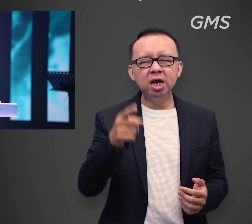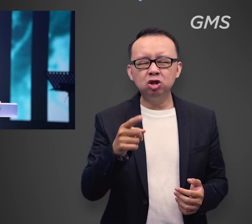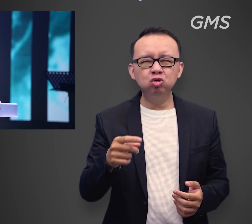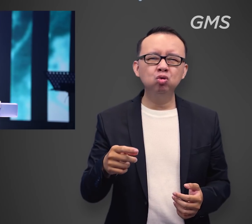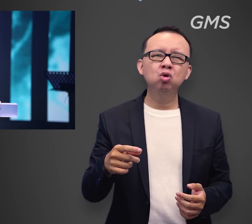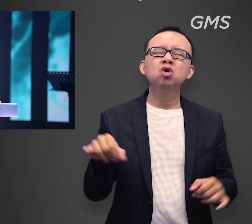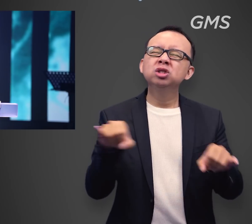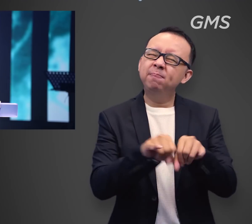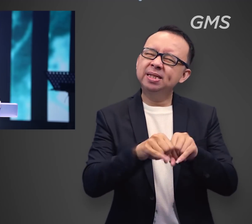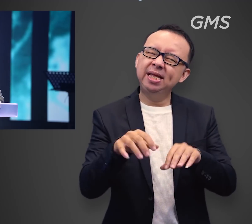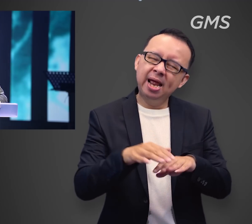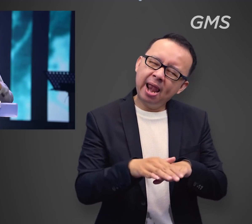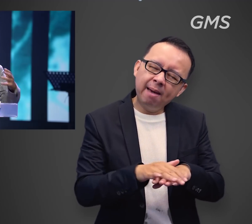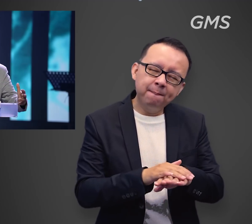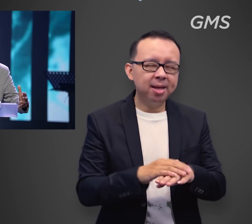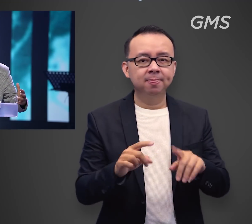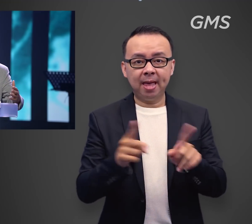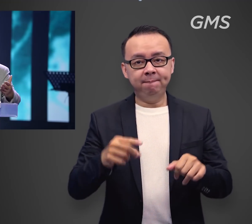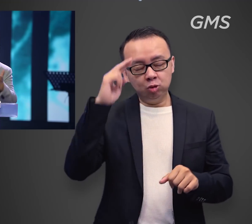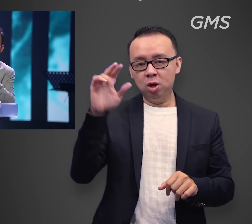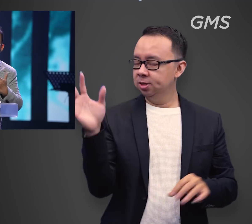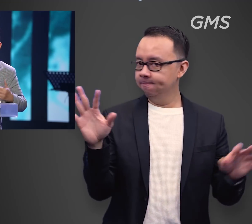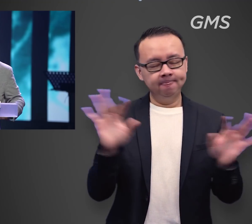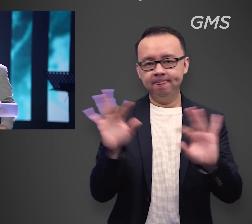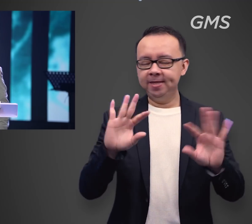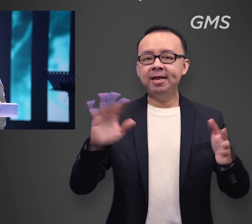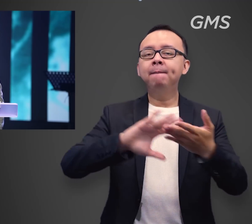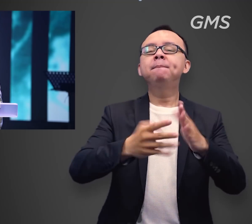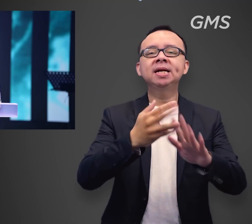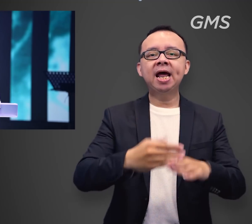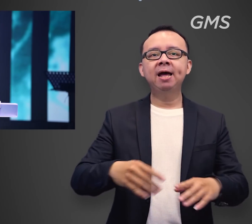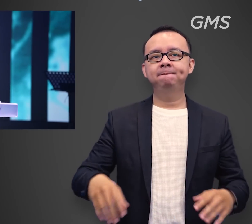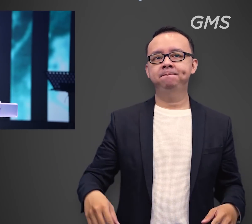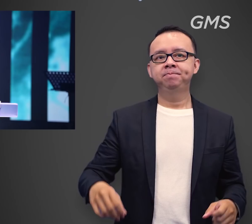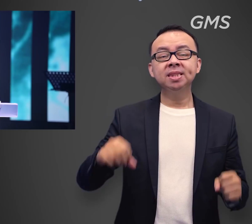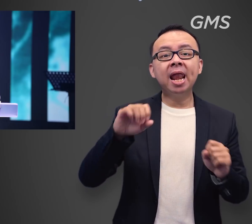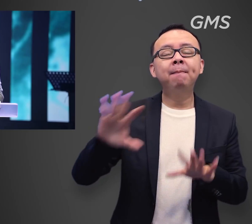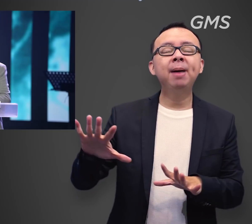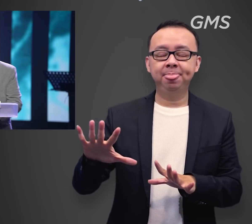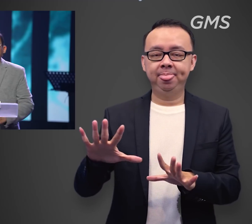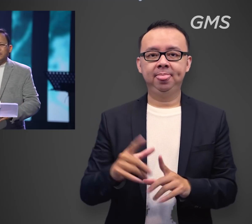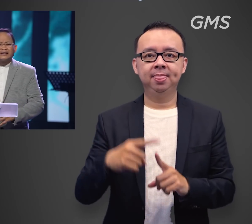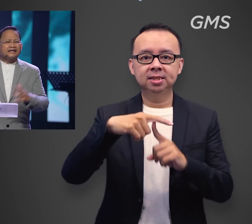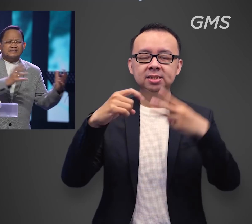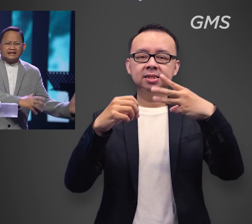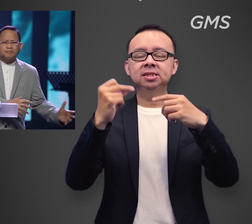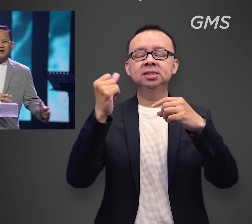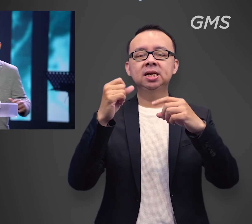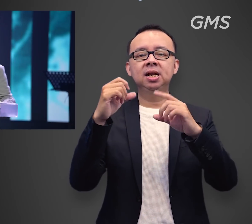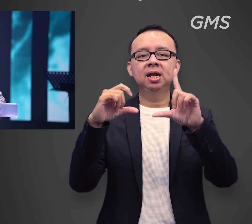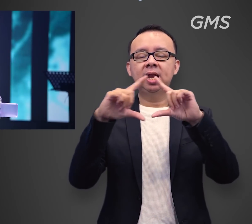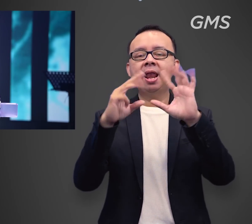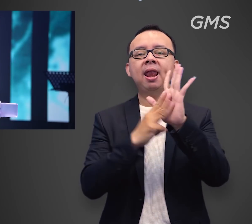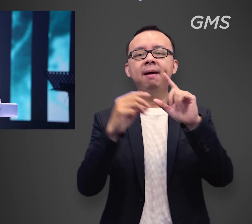tuh kayaknya lambat, tapi Dia tidak pernah terlambat. Tepat pada waktunya. Karena itu harapanmu tidak boleh bergeser